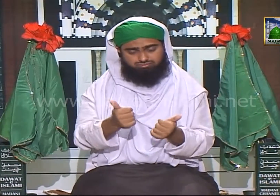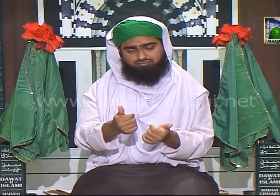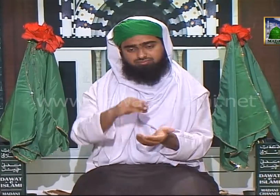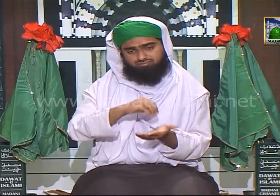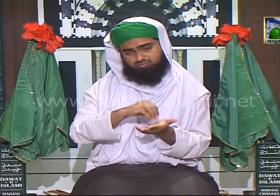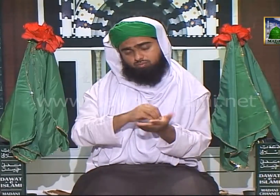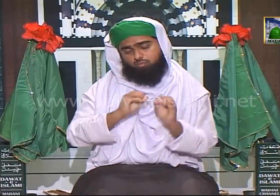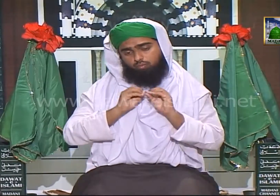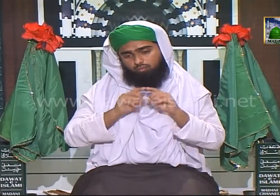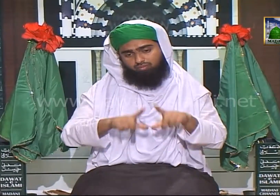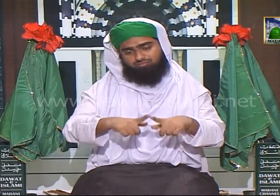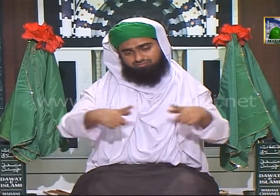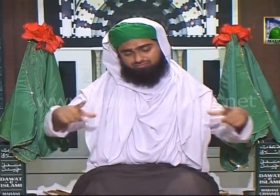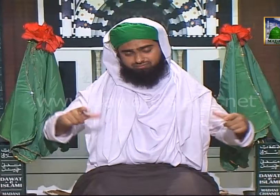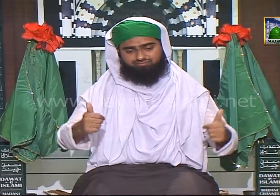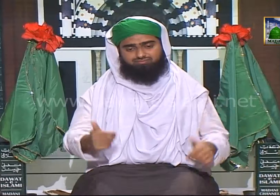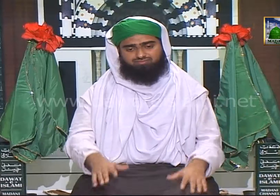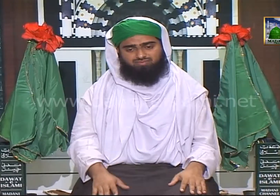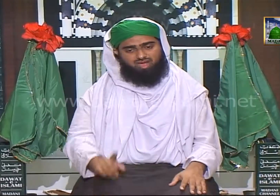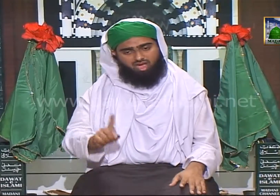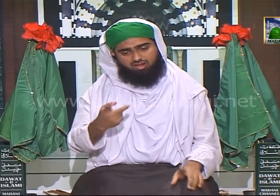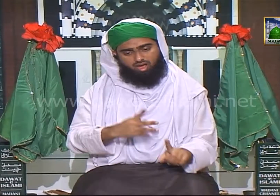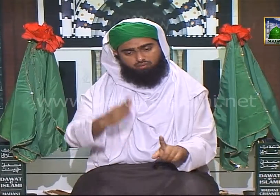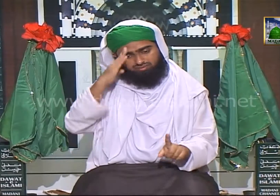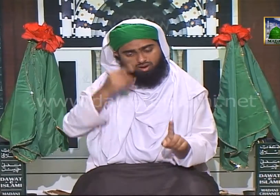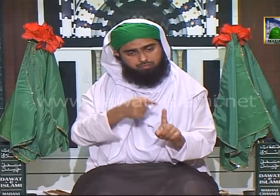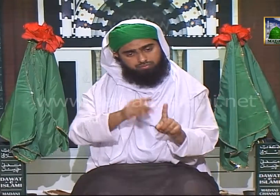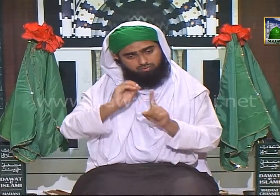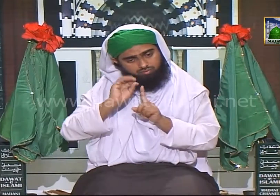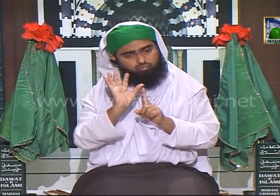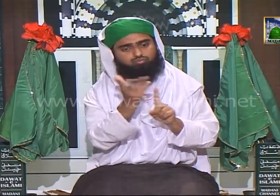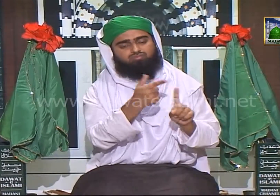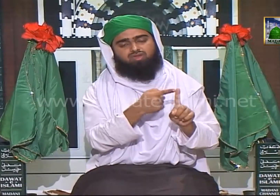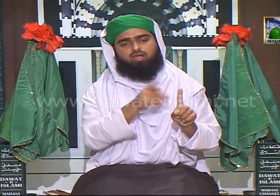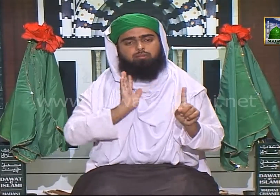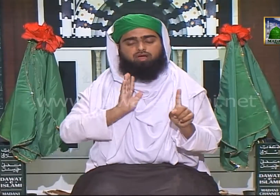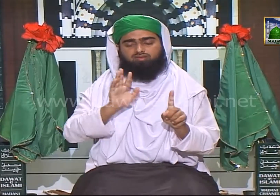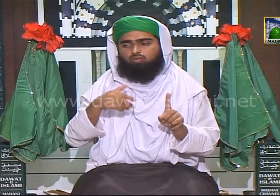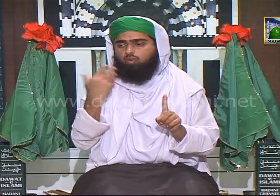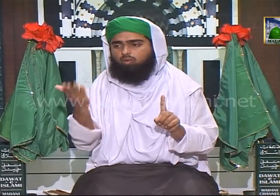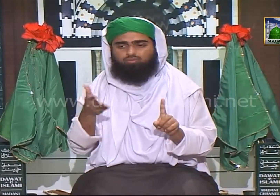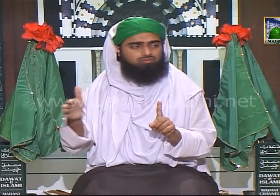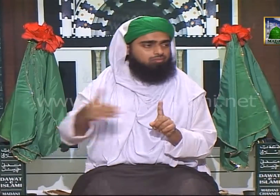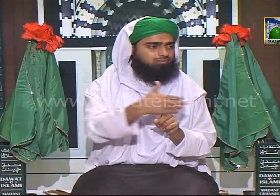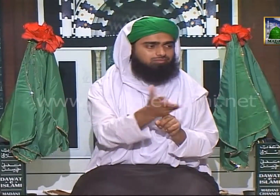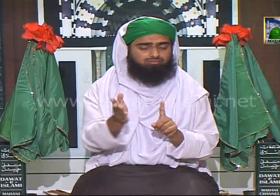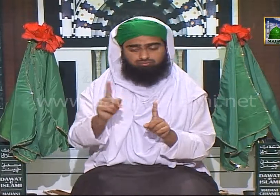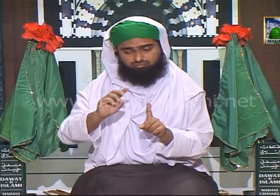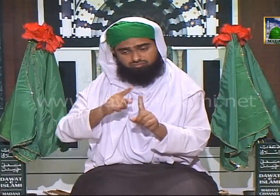دیتا ہے۔ ایک بنی بنائی تحریک ہے، اس کو خوب چلائیں اور اسی کو چلائیں، کیونکہ ایک کھوٹے سے بندھا رہنا اچھا رہتا ہے، ایک نیام میں 2 تلوار نہیں،